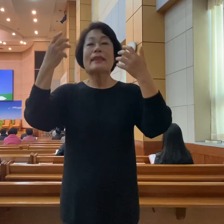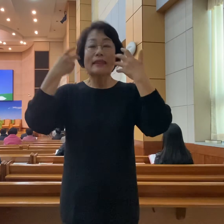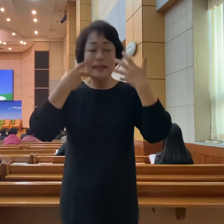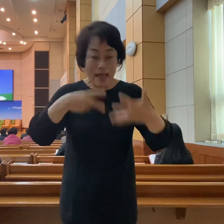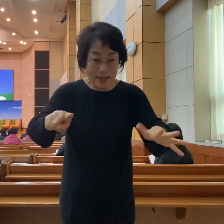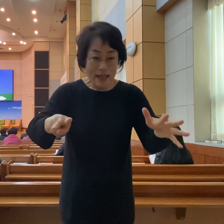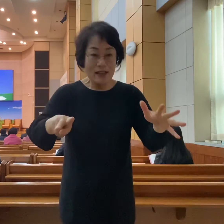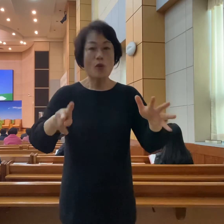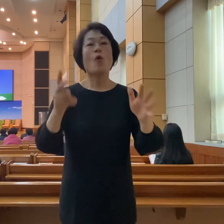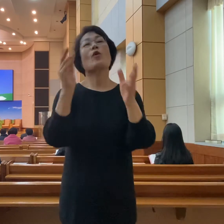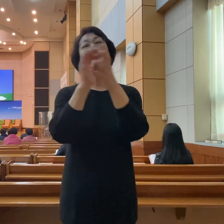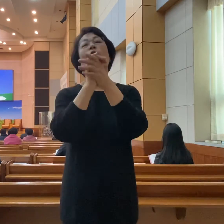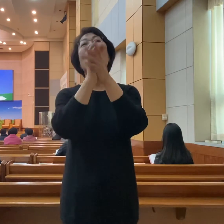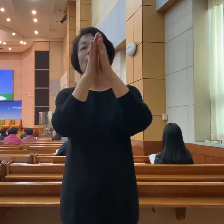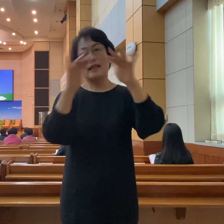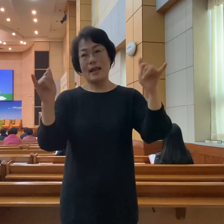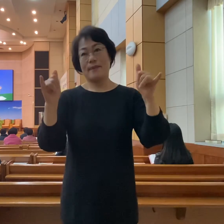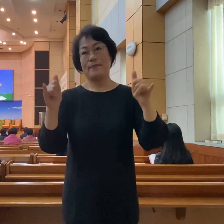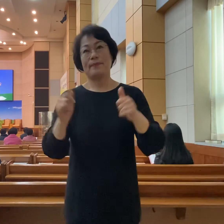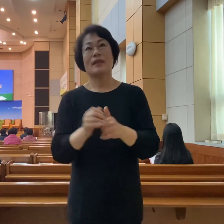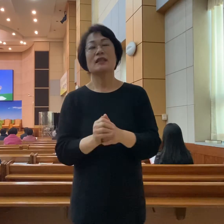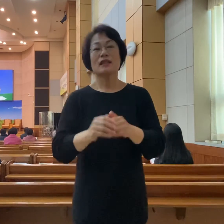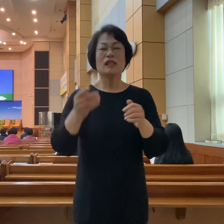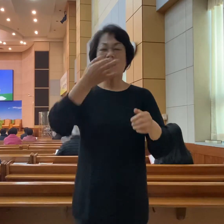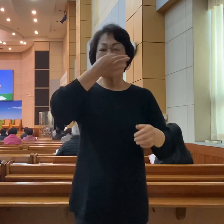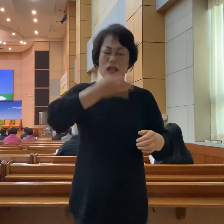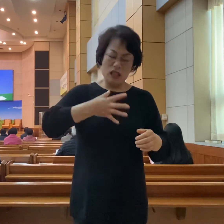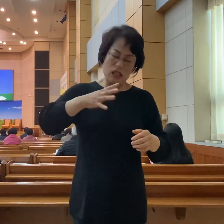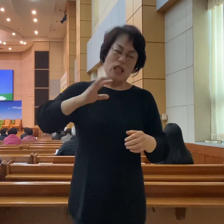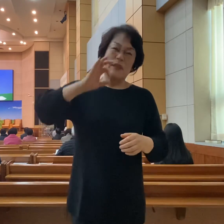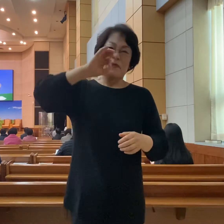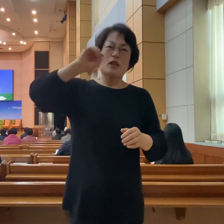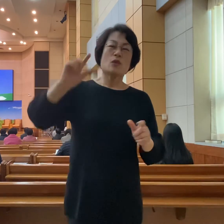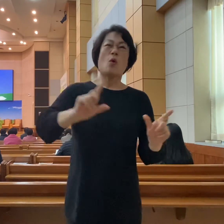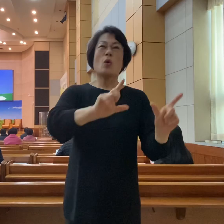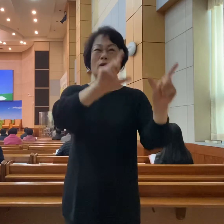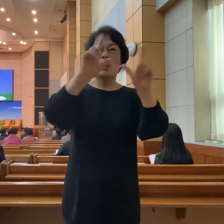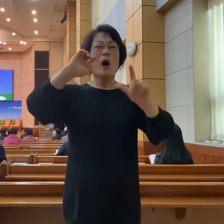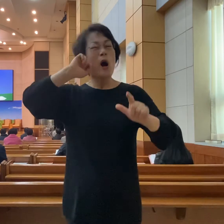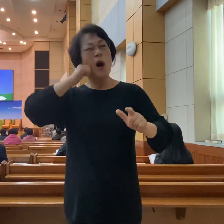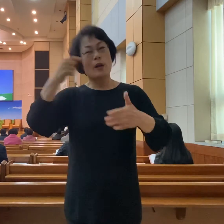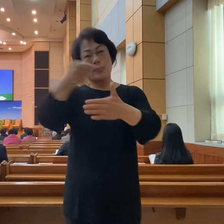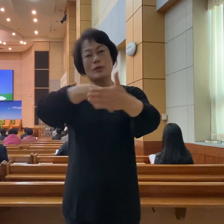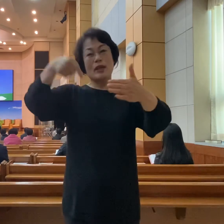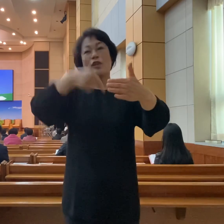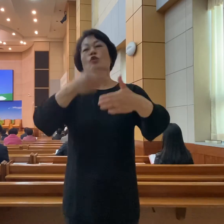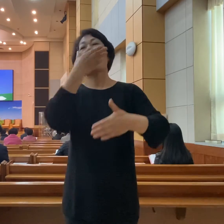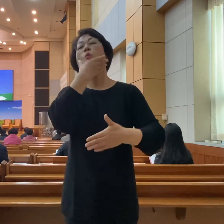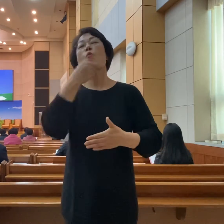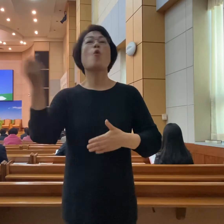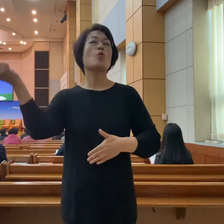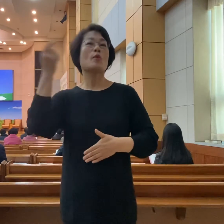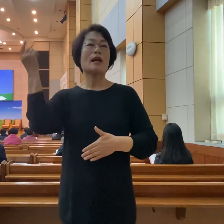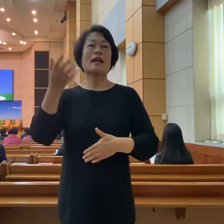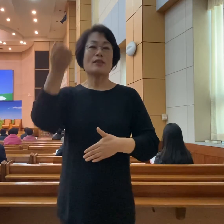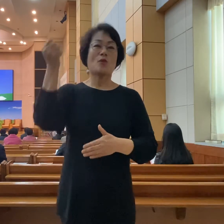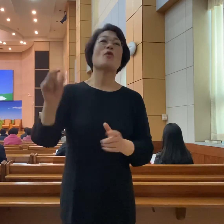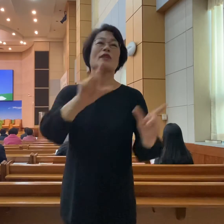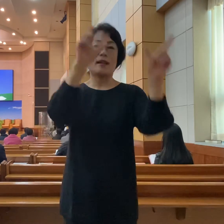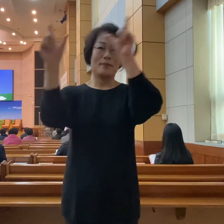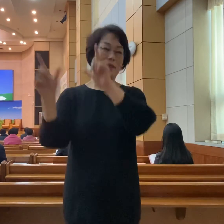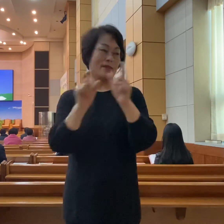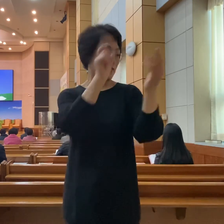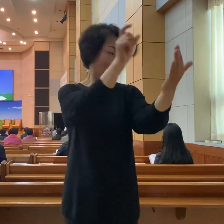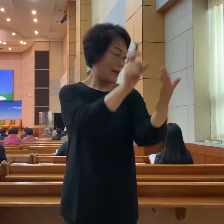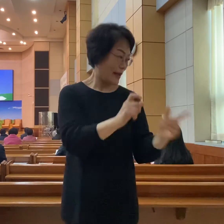뜻을 따라 살아가는 그 힘든 가운데서 복음을 전가하면서 살아가는 이런 모습이 기록되어 있는